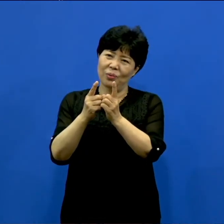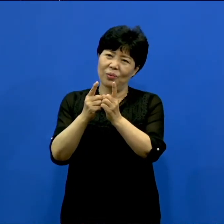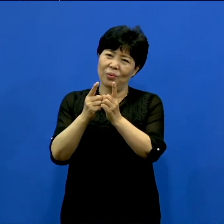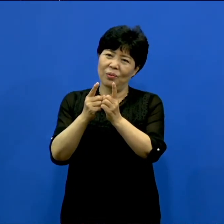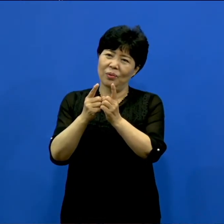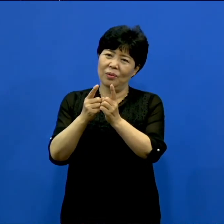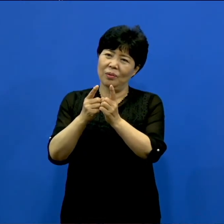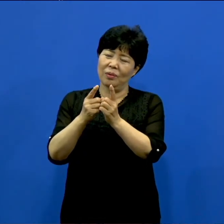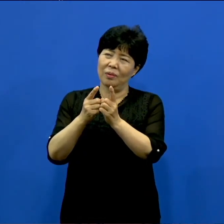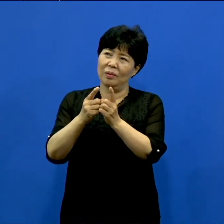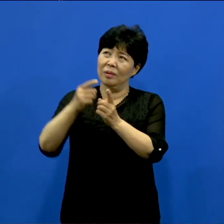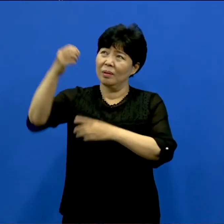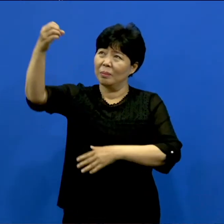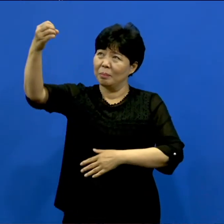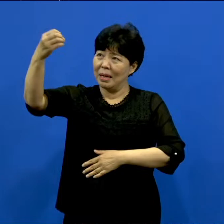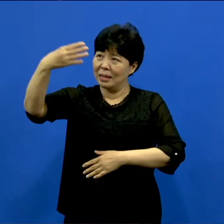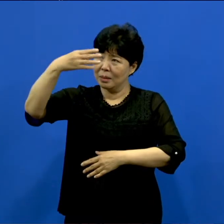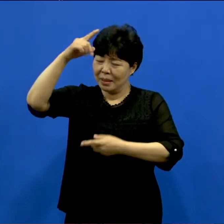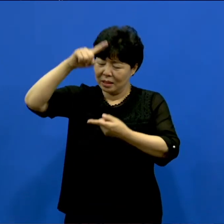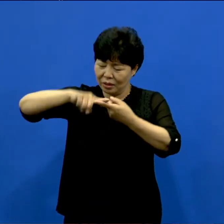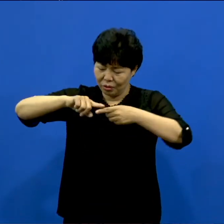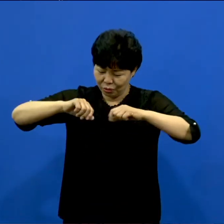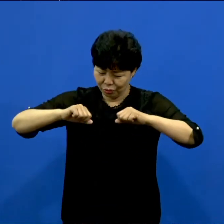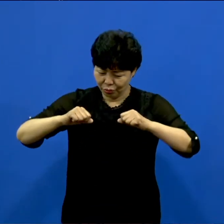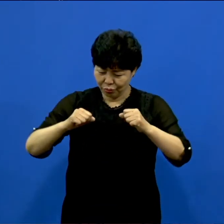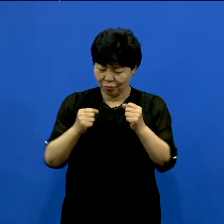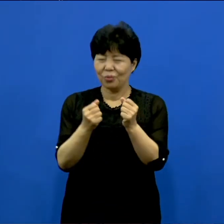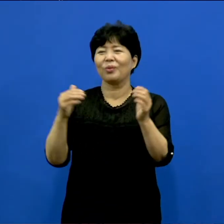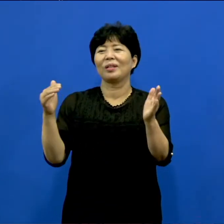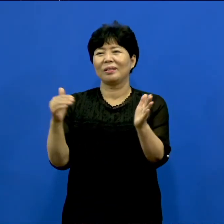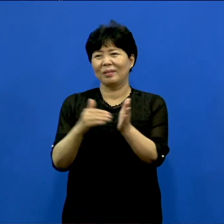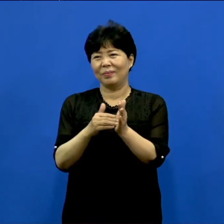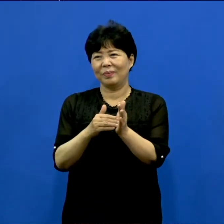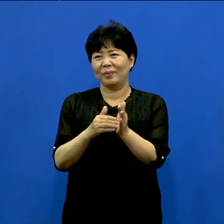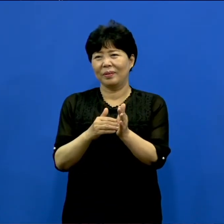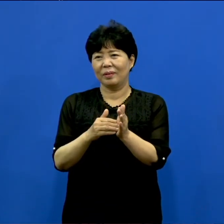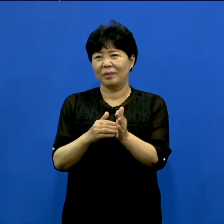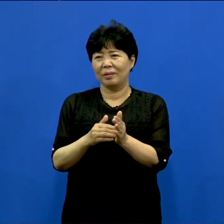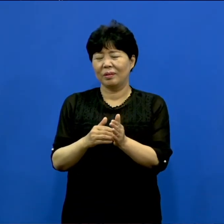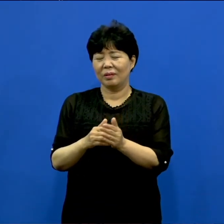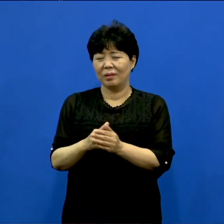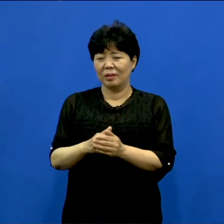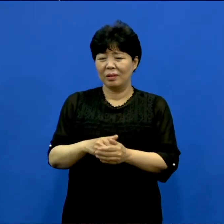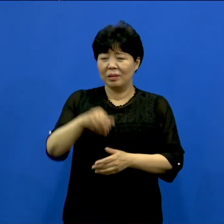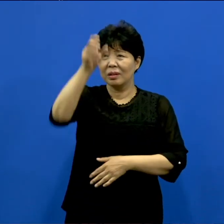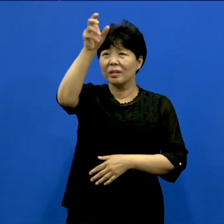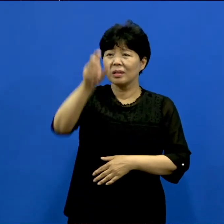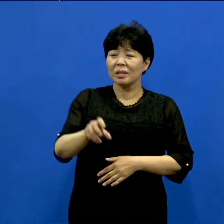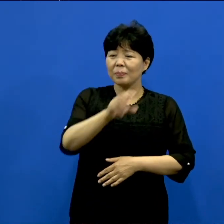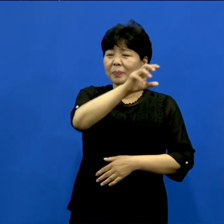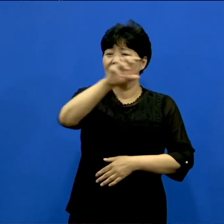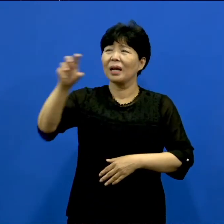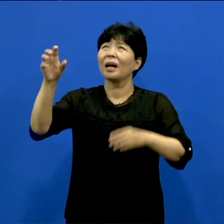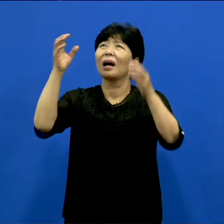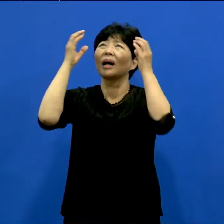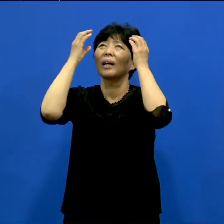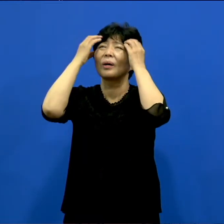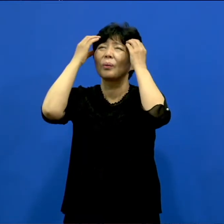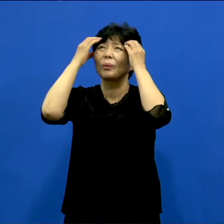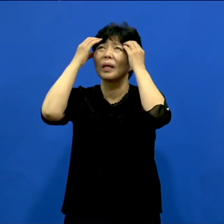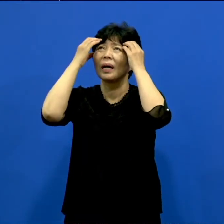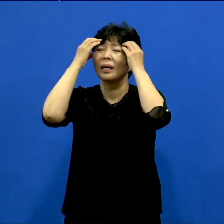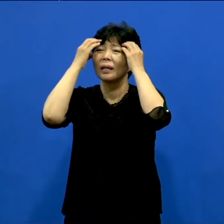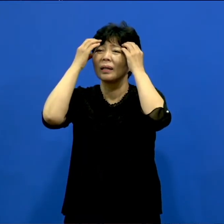주님은 고난으로 순종을 배웠다는 거죠. 주님에게도 순종은 고난이었습니다. 십자가가 고난이잖아요. 그렇지만 그